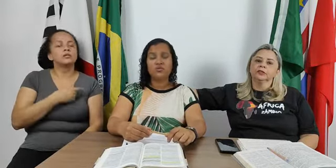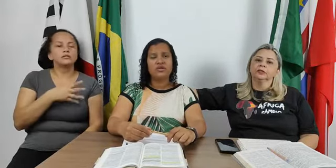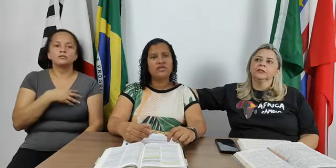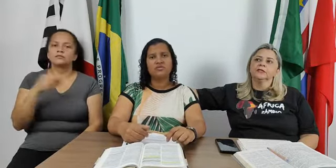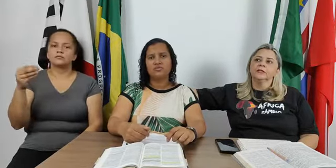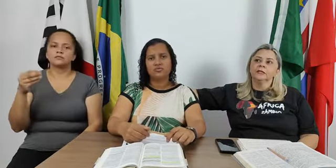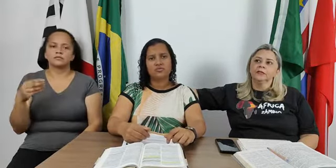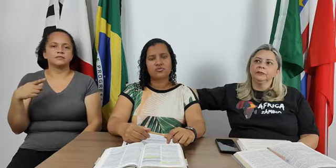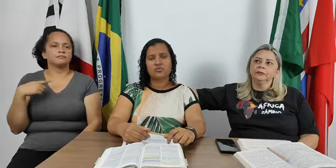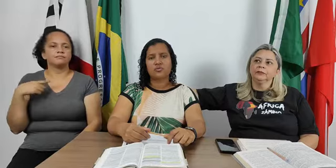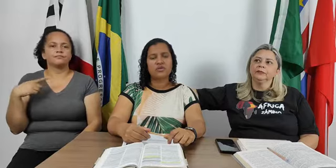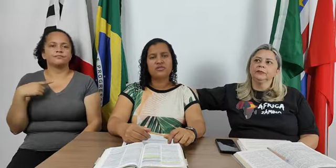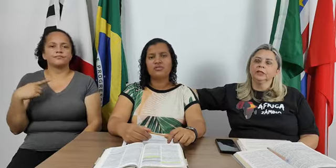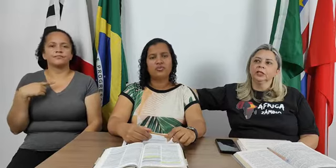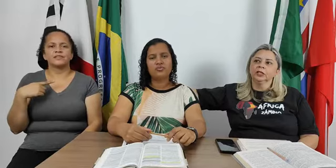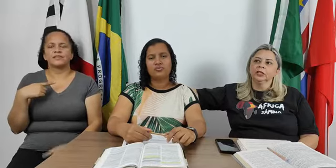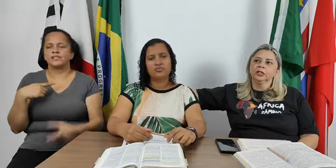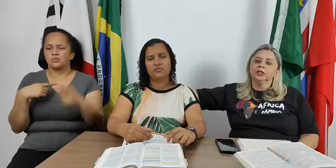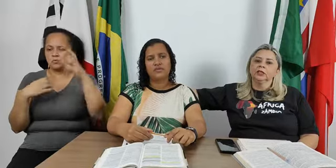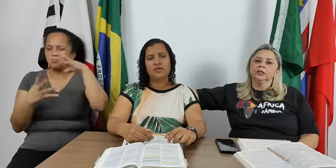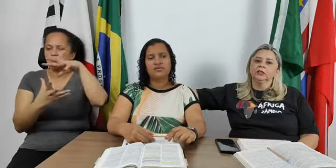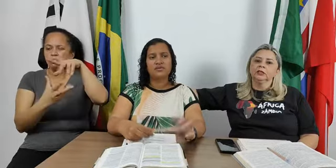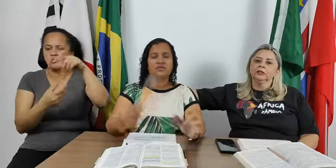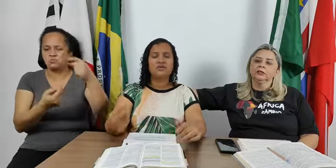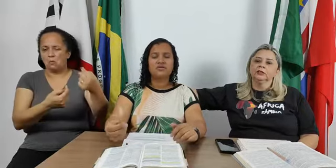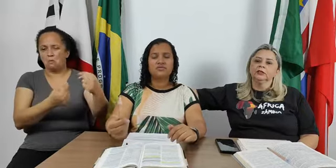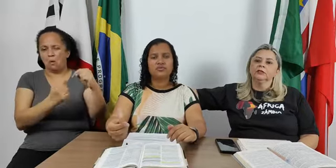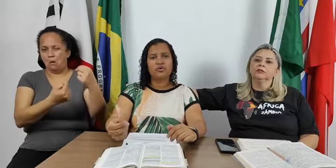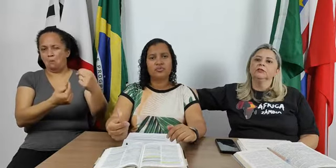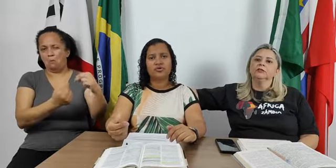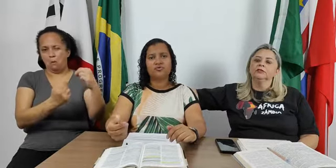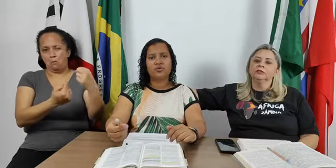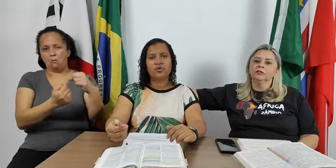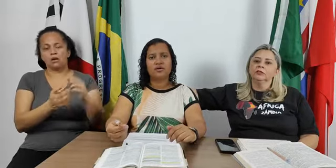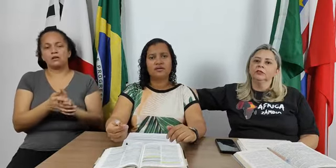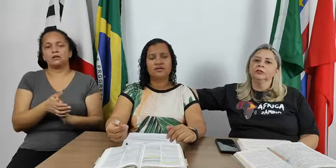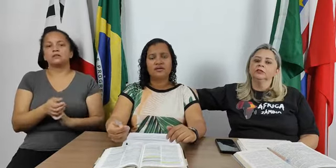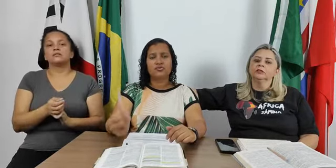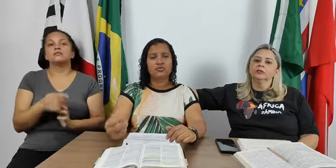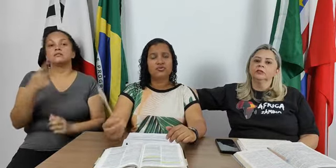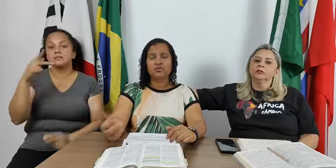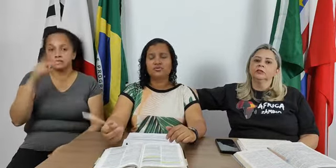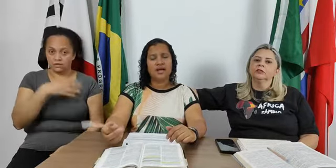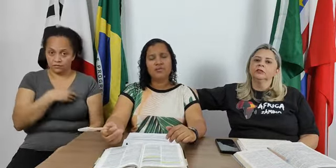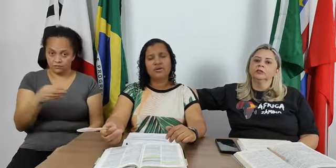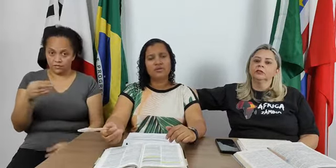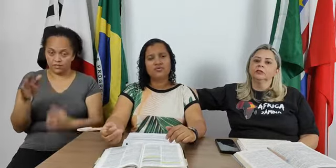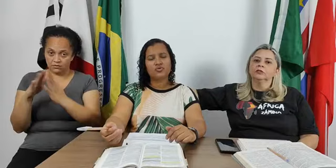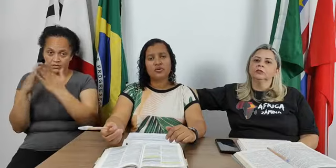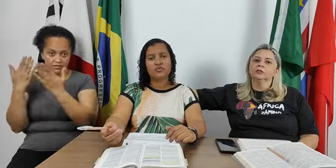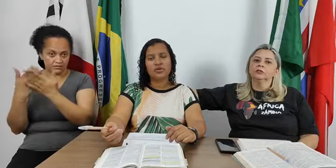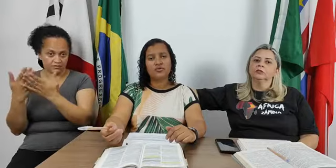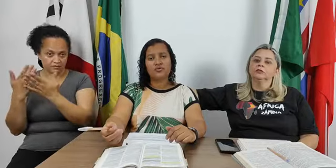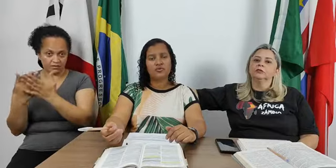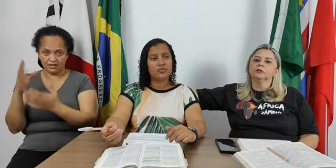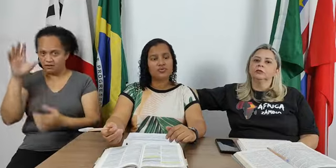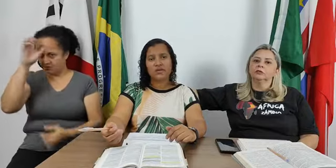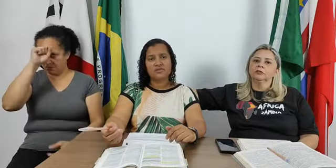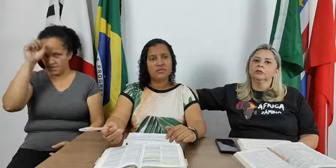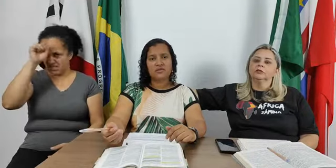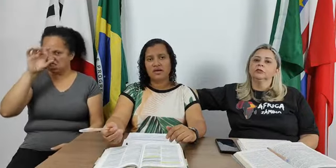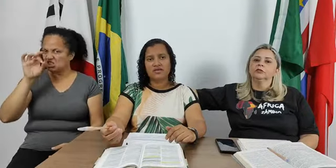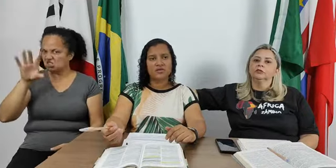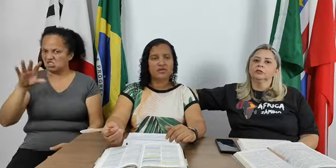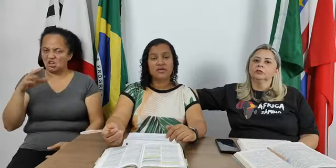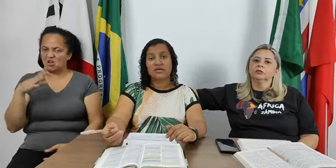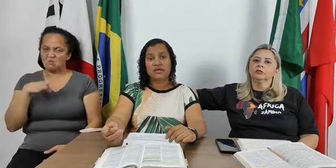sendo engolidos por esse mundo. Você está mandando o teu filho para a escola e o teu filho não está aprendendo só conteúdo,